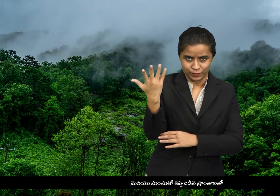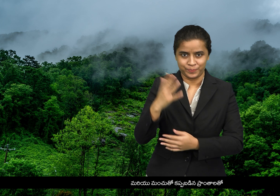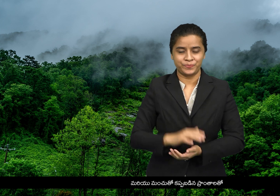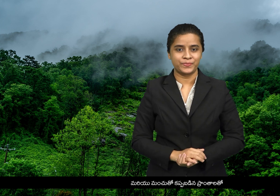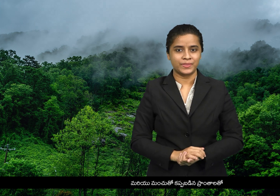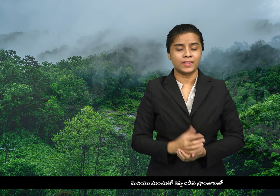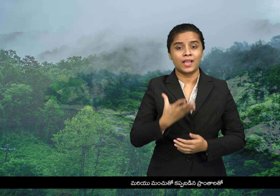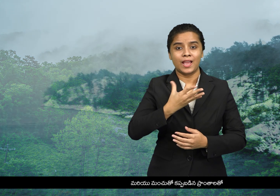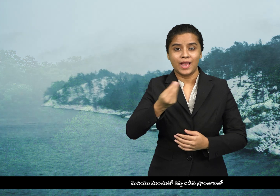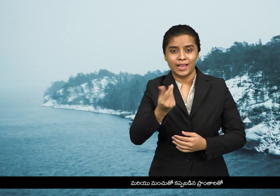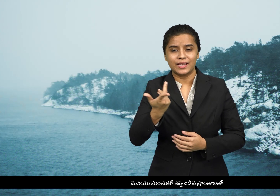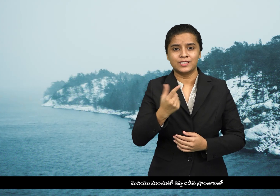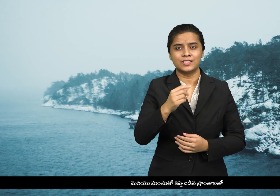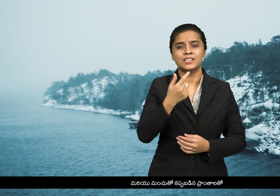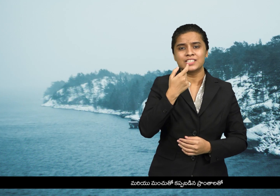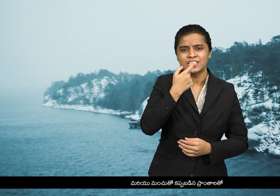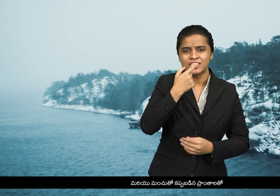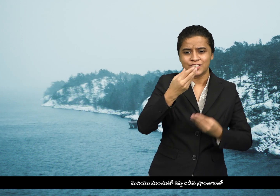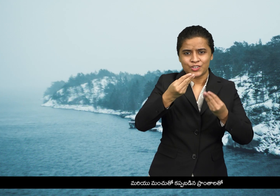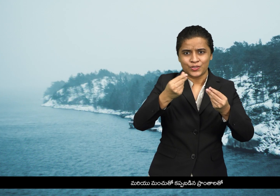మరియు మంచుతో కప్పబడిన ప్రాంతాలతో